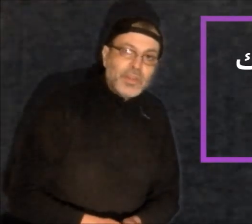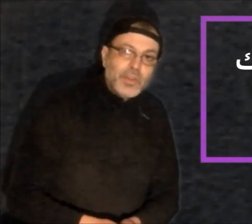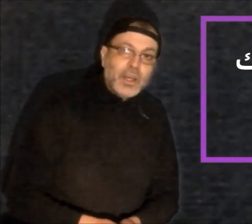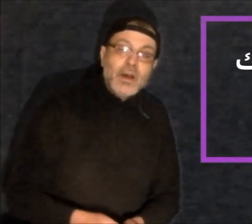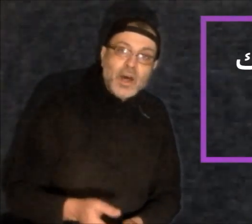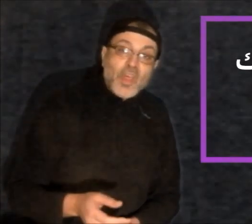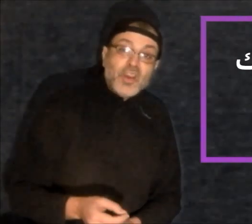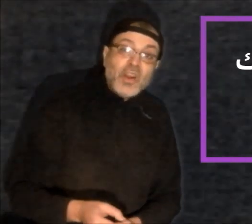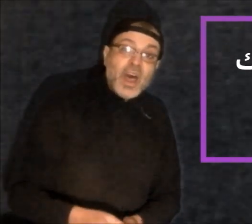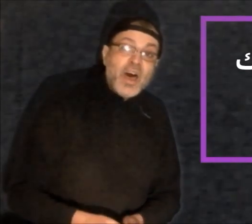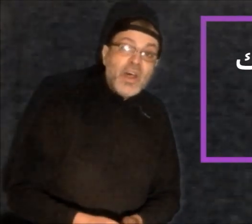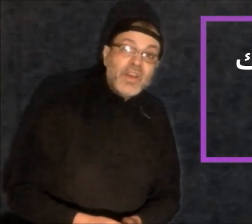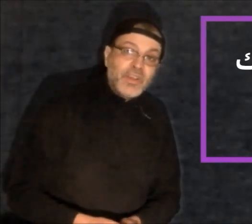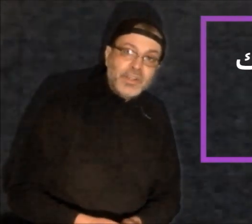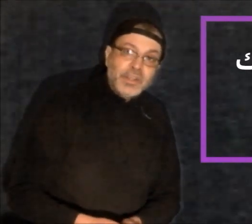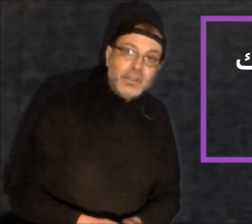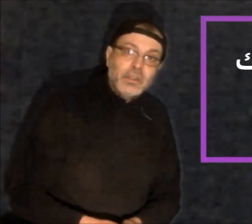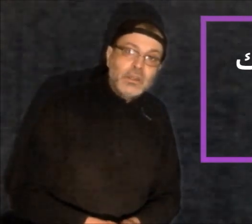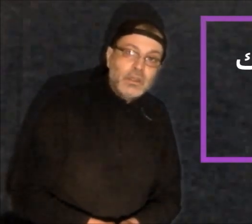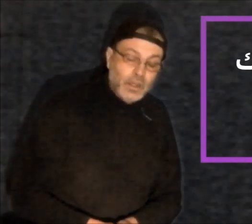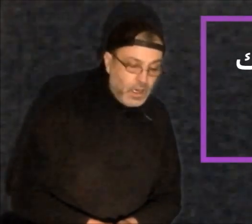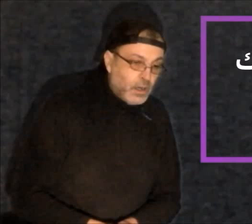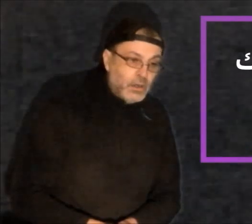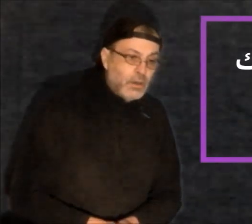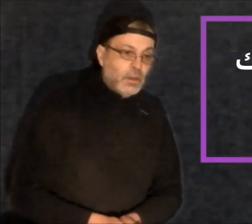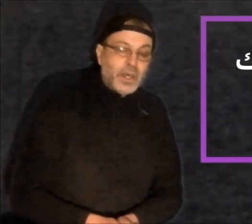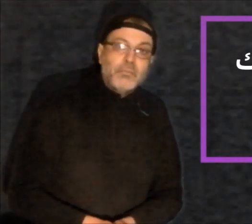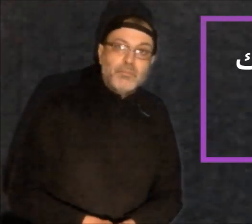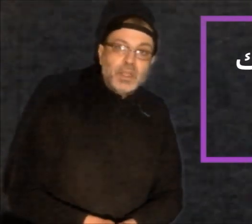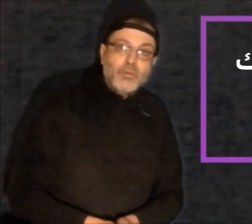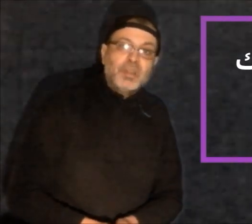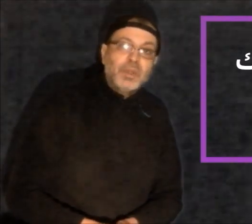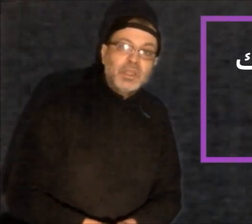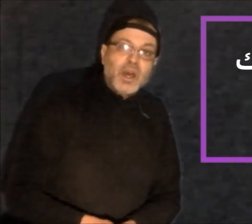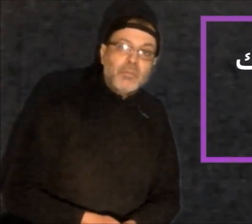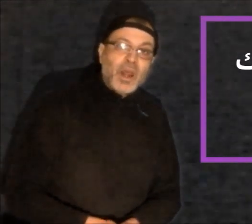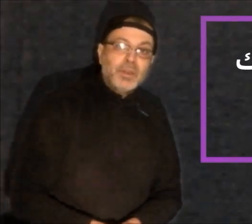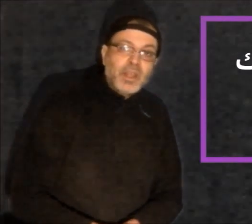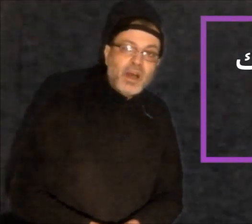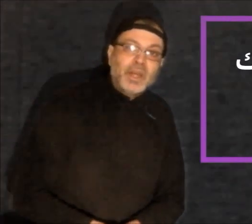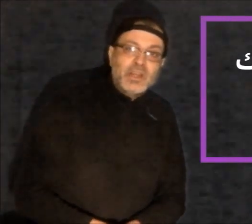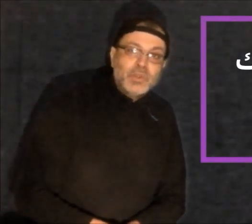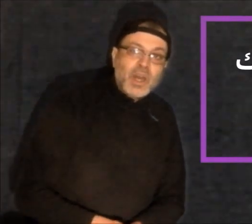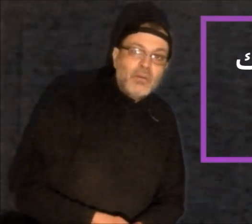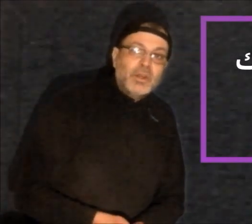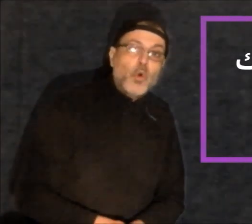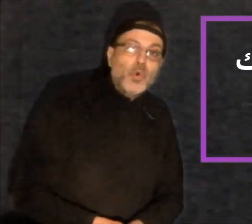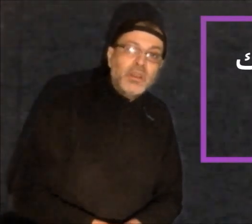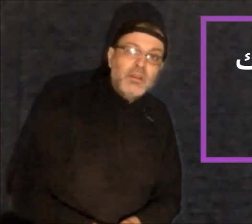لست أتذكر، الذكرى خانتني. يخرب بيتك وبيت بيتك، يا خبر أبيض يا خبر أسود يا خبر